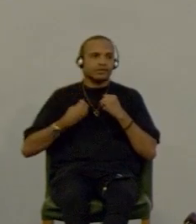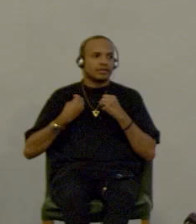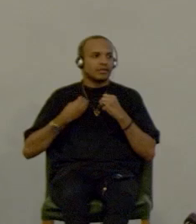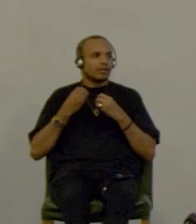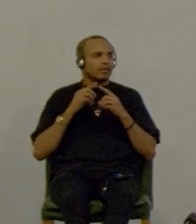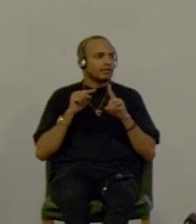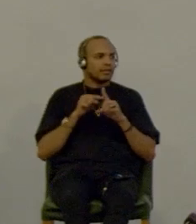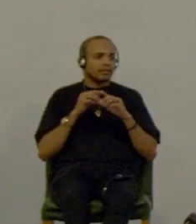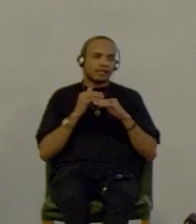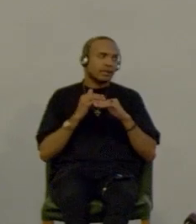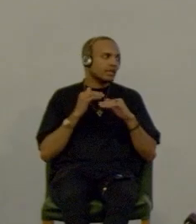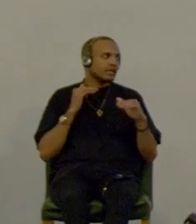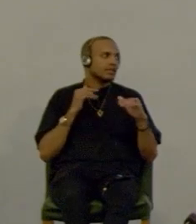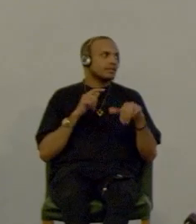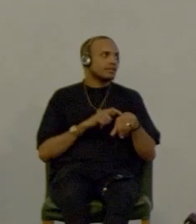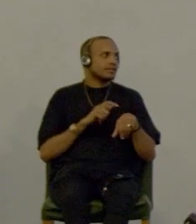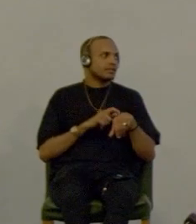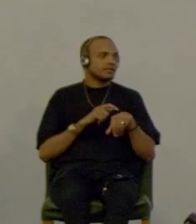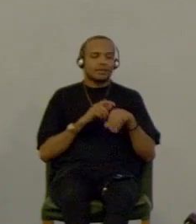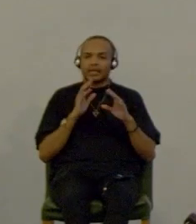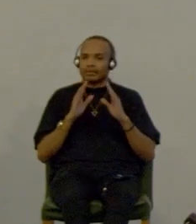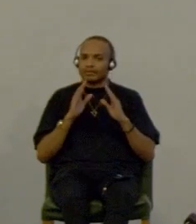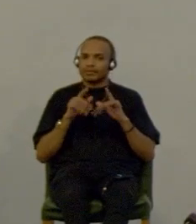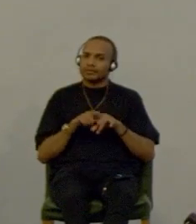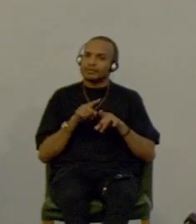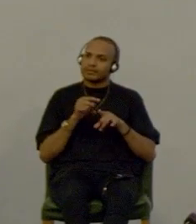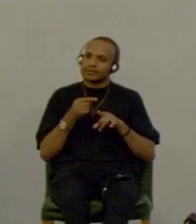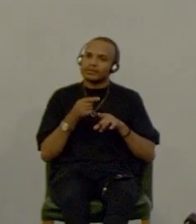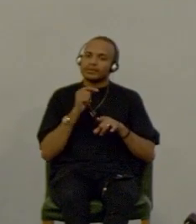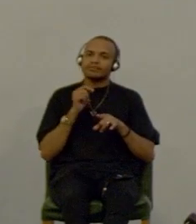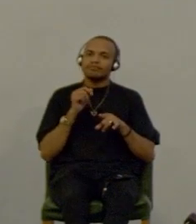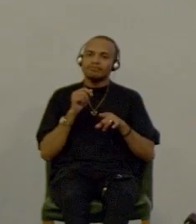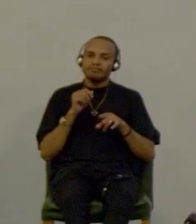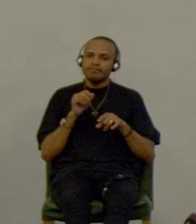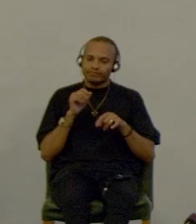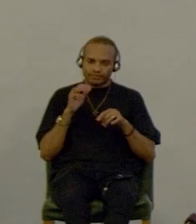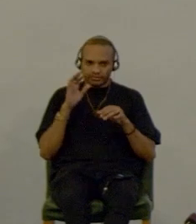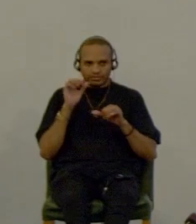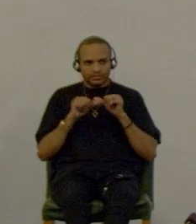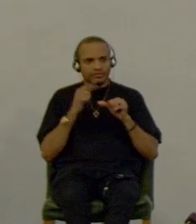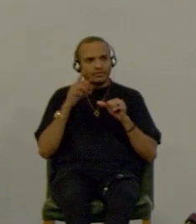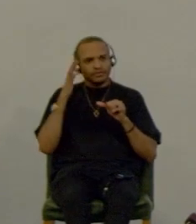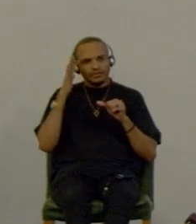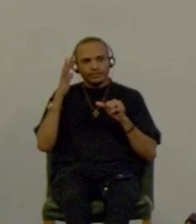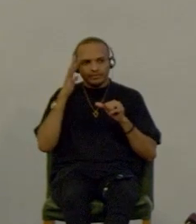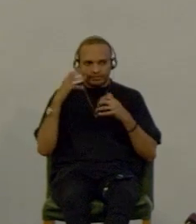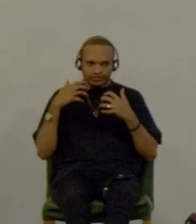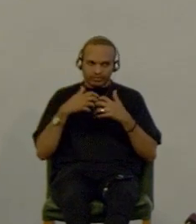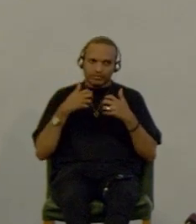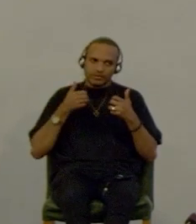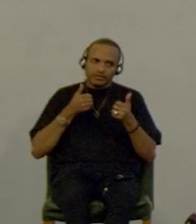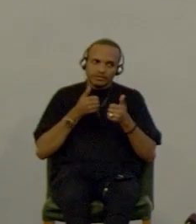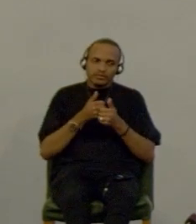numa perspectiva linear do tempo, para, em seguida, suspendermos essa concepção e nos aproximarmos,